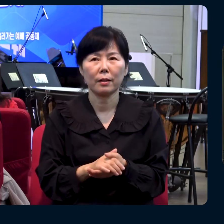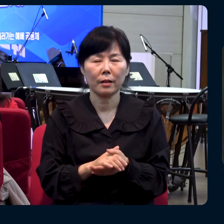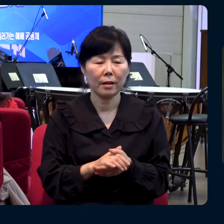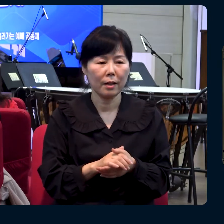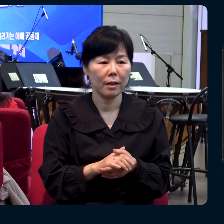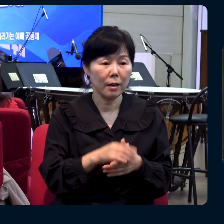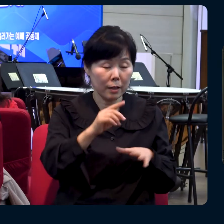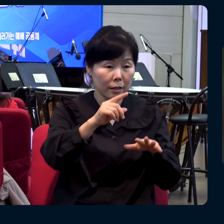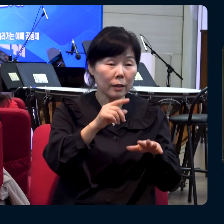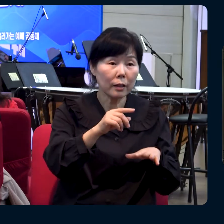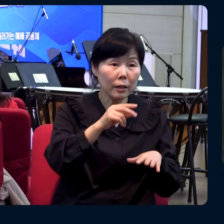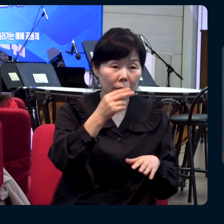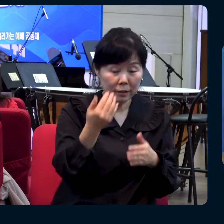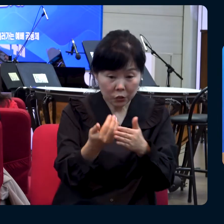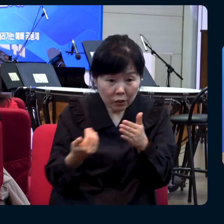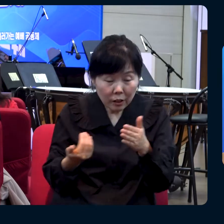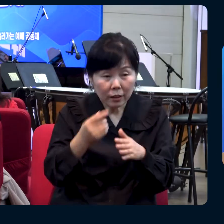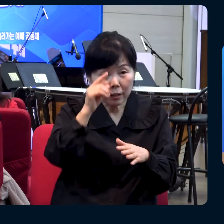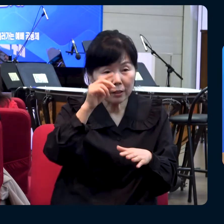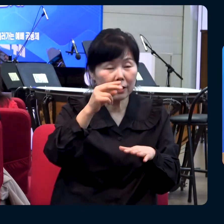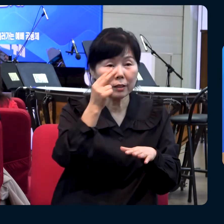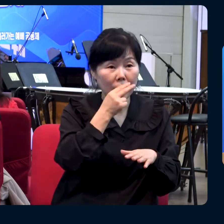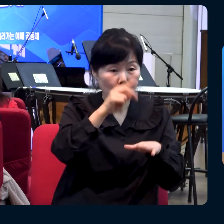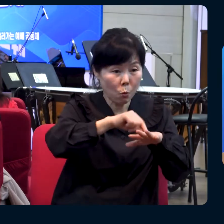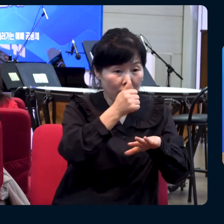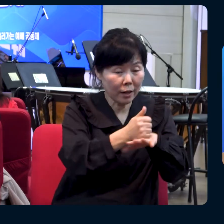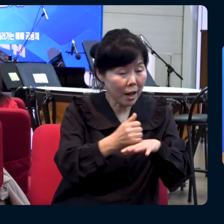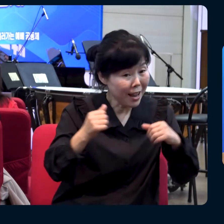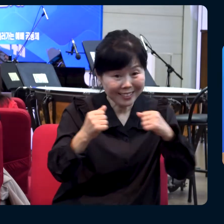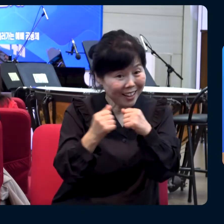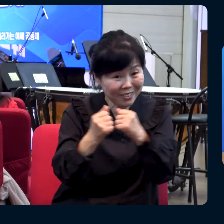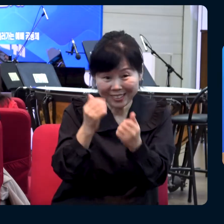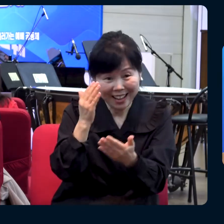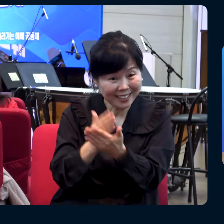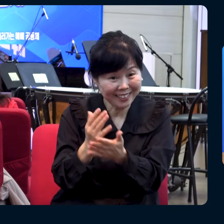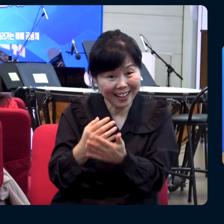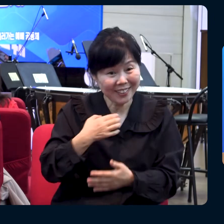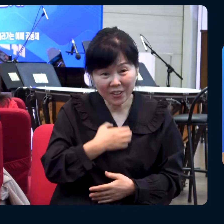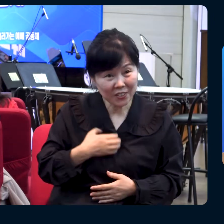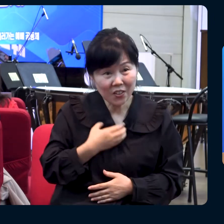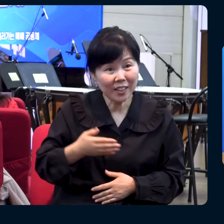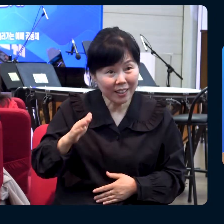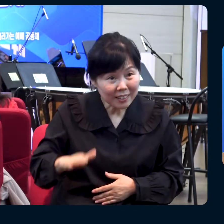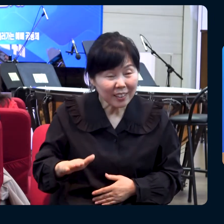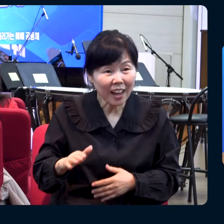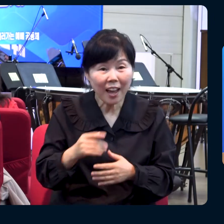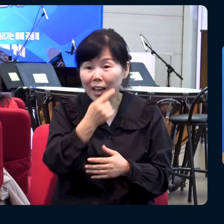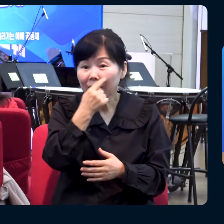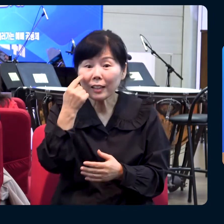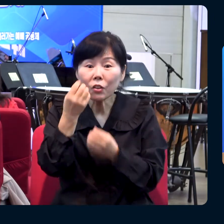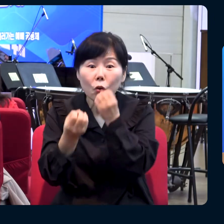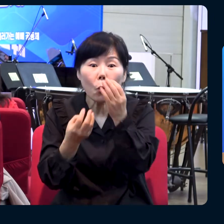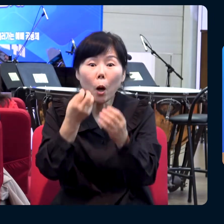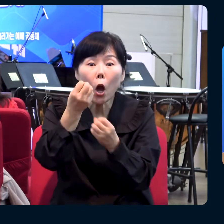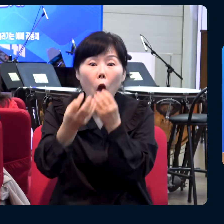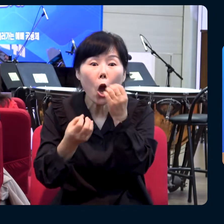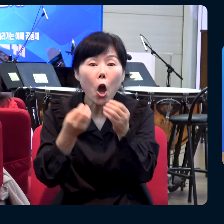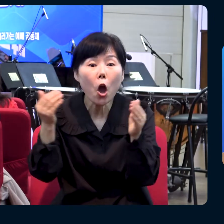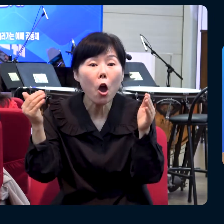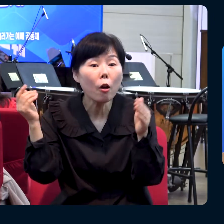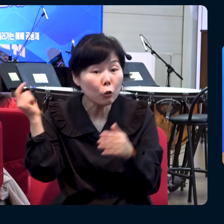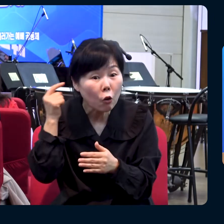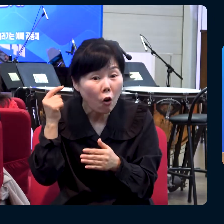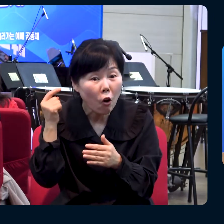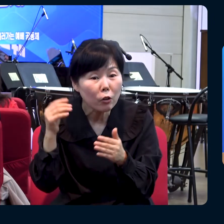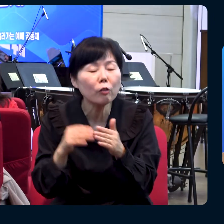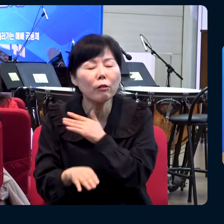아까 싸우면 안 된다 그러던 사울 왕이 뭐라고 했냐면 다 사자와 고멜 테스를 건져내셨습니다 했더니 뭐라고 했냐면